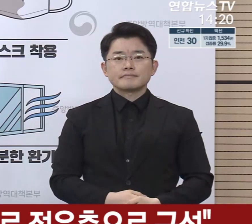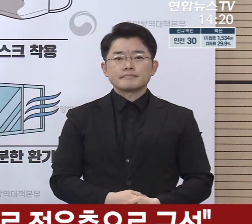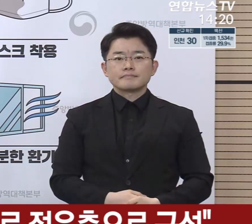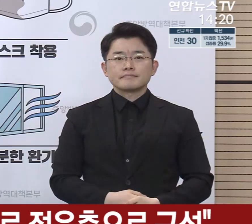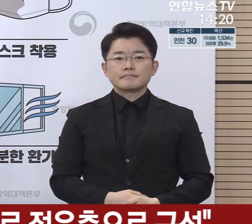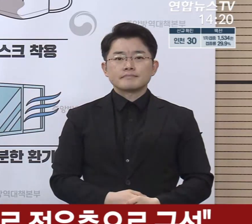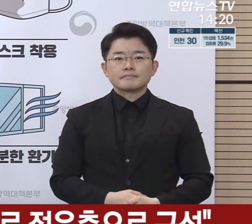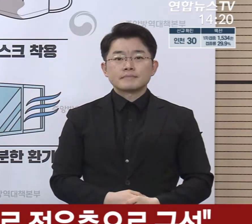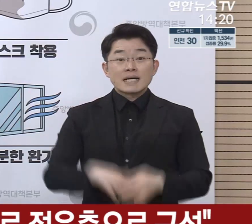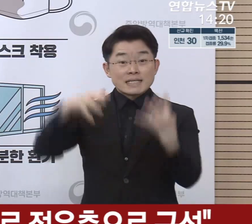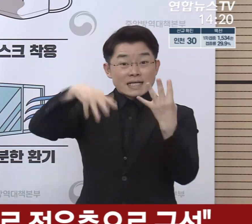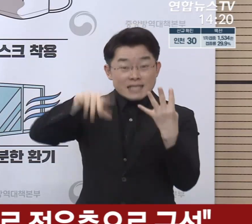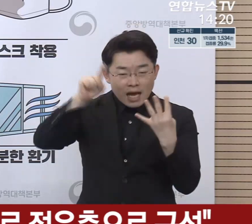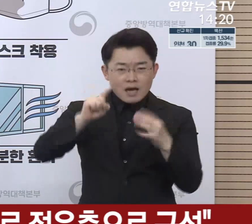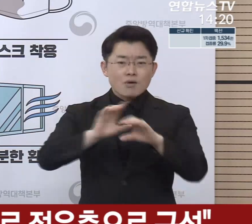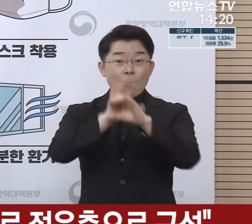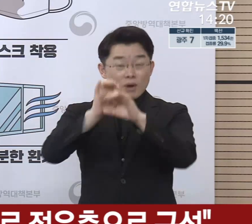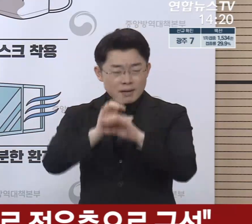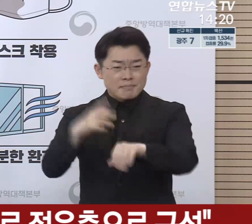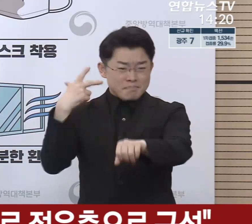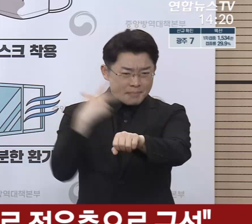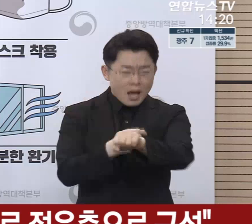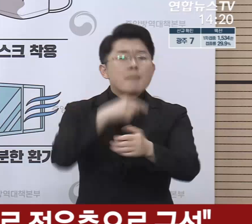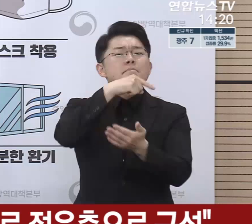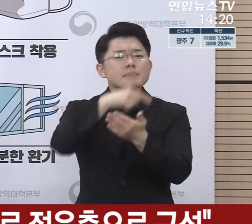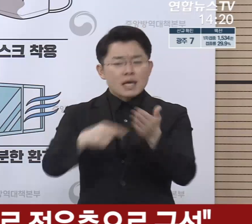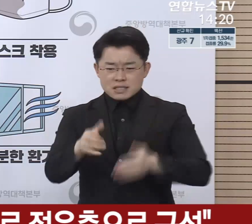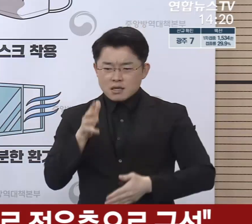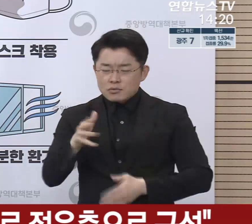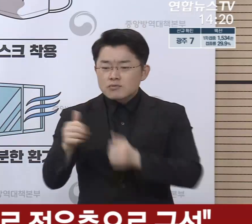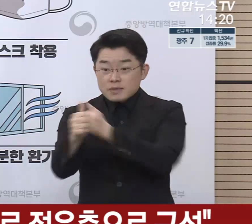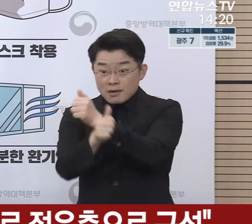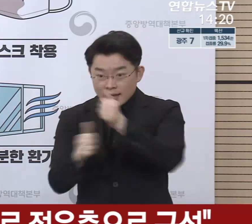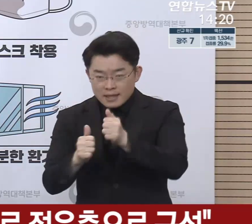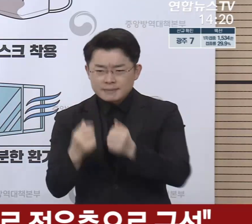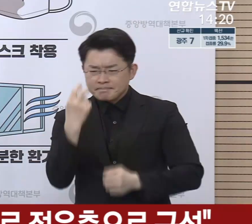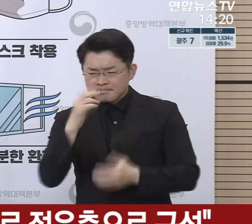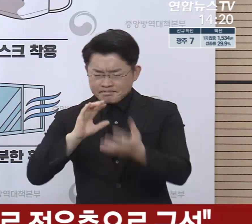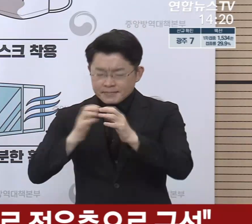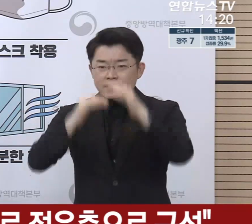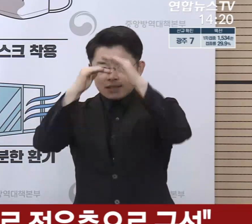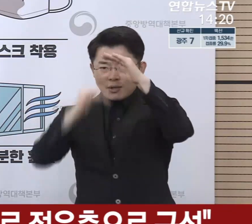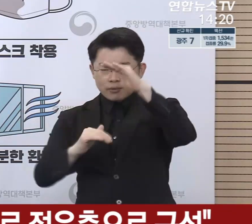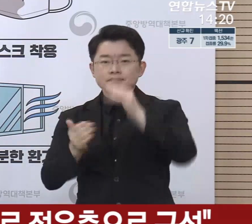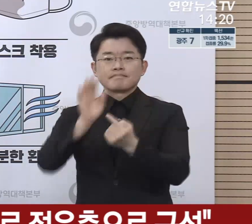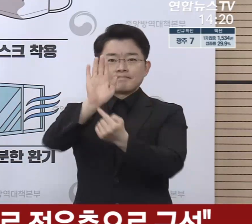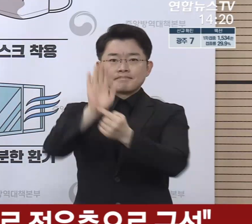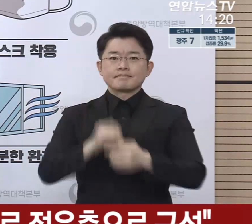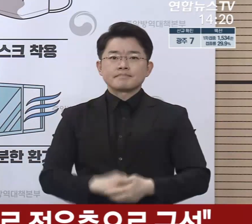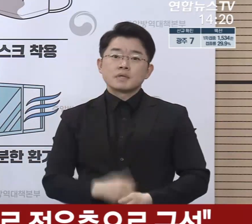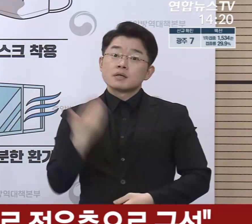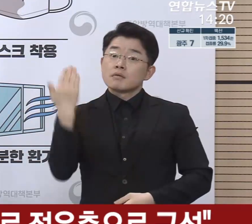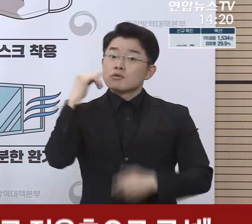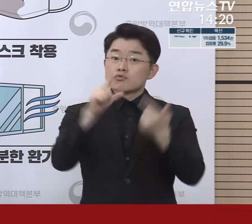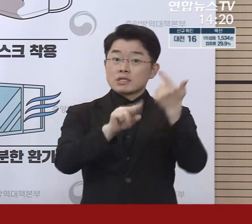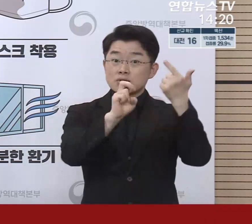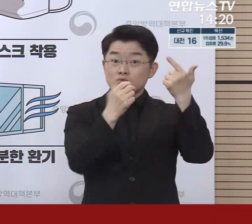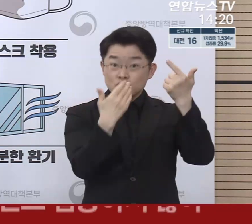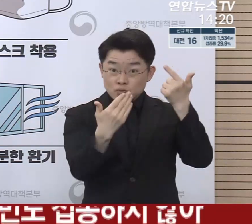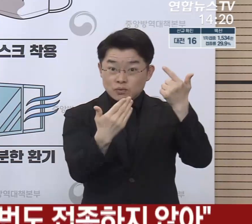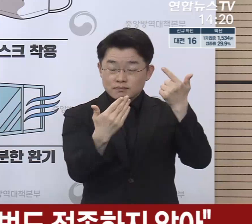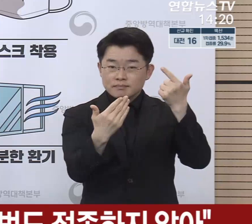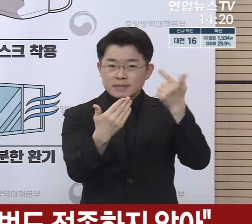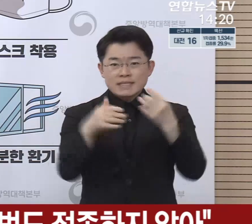다음은 제4차 코로나19 예방접종 피해보상 전문위원회 결과를 말씀을 드리겠습니다. 지난 6월 29일